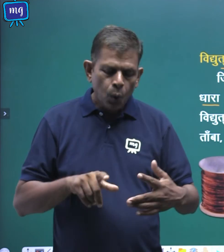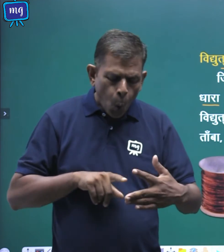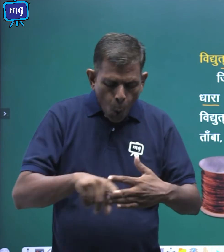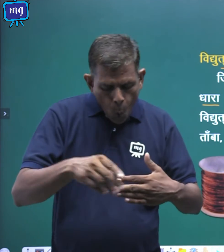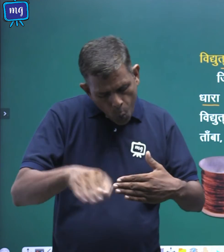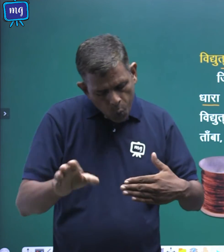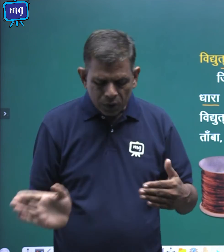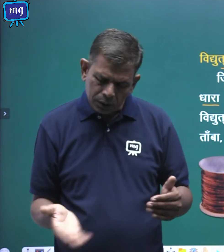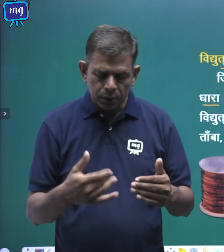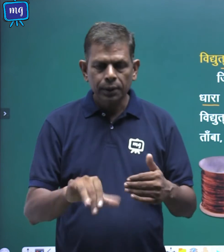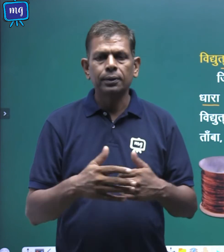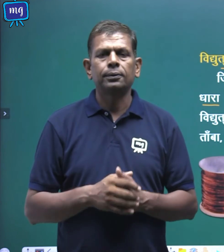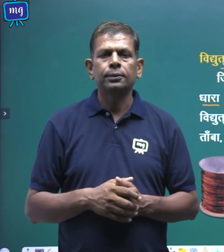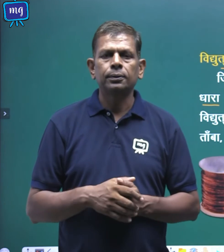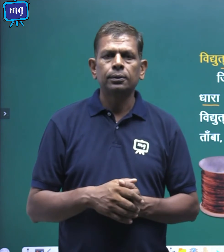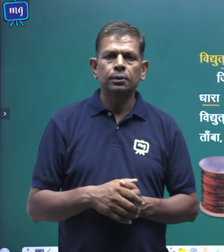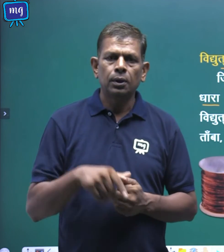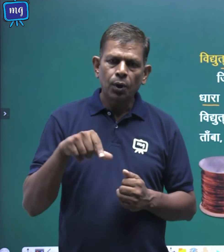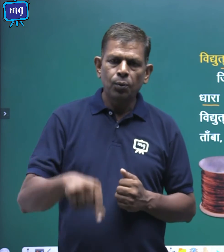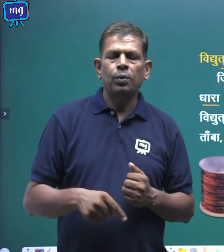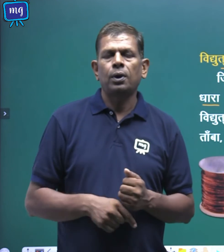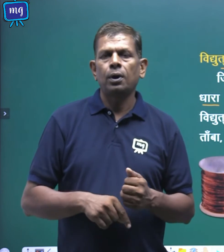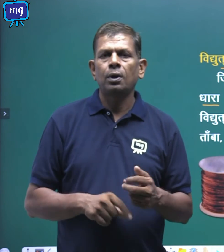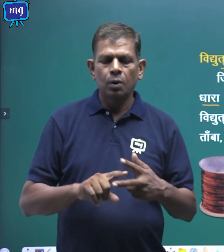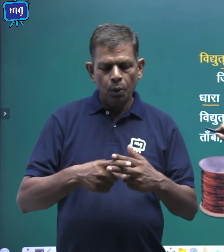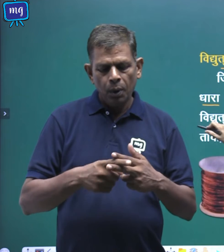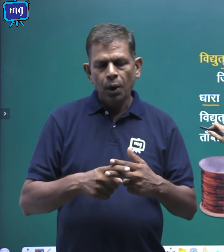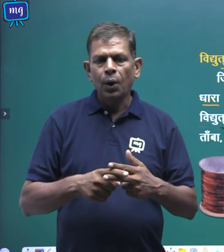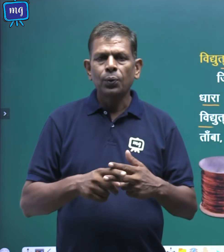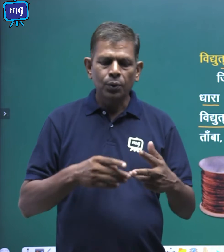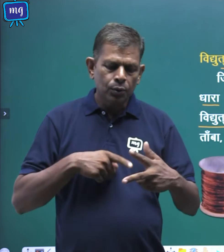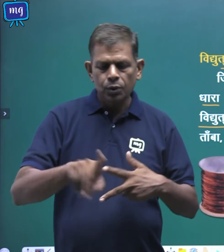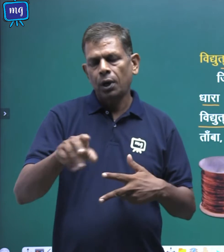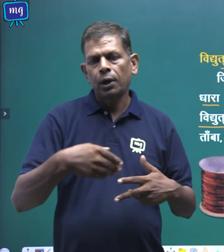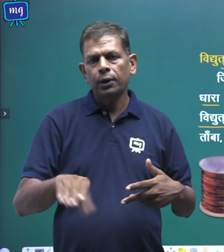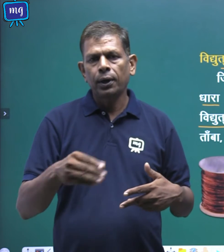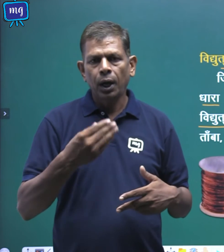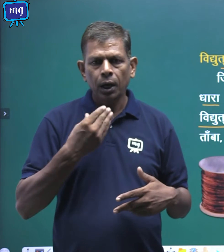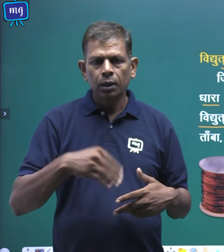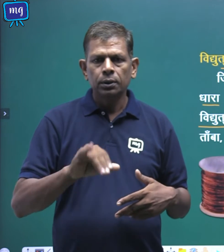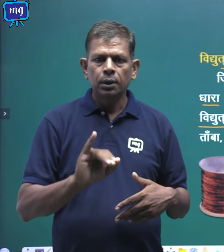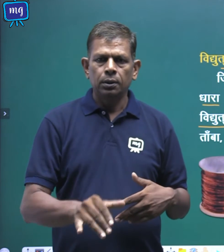प्रवाहित हो सकती है वे विद्युत चालक कहलाते हैं।